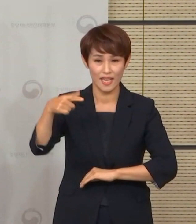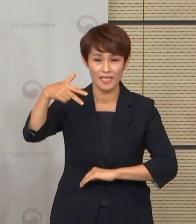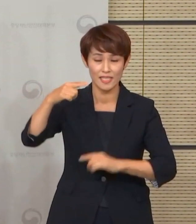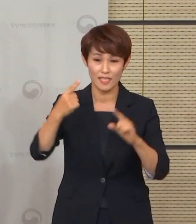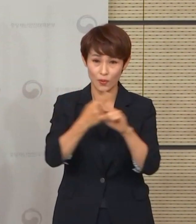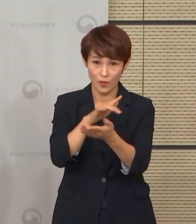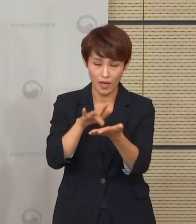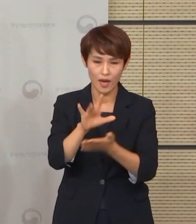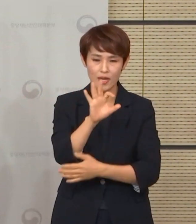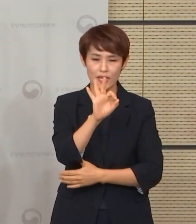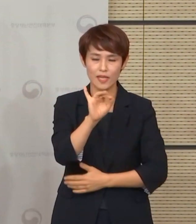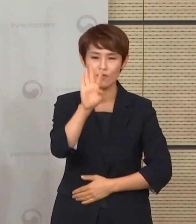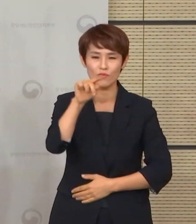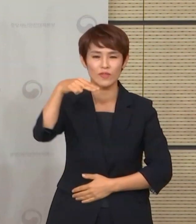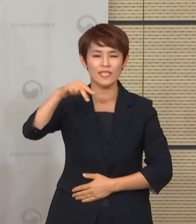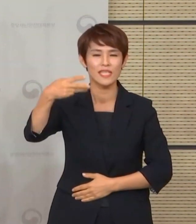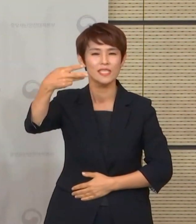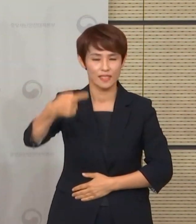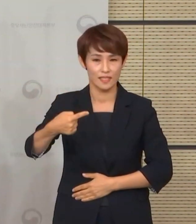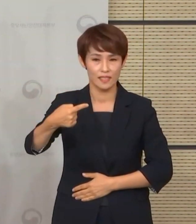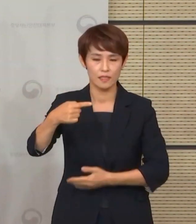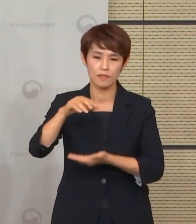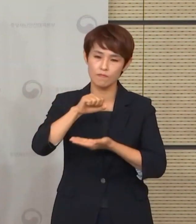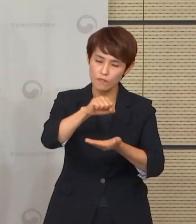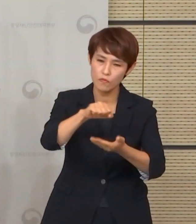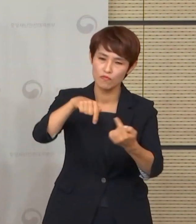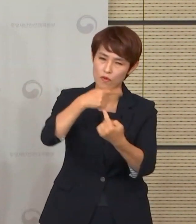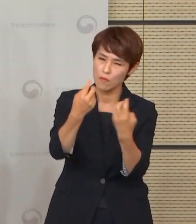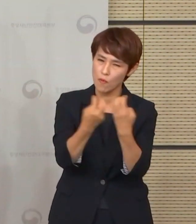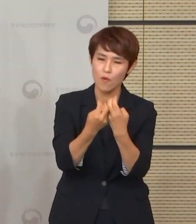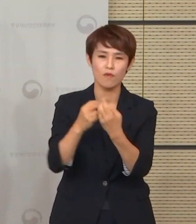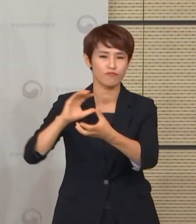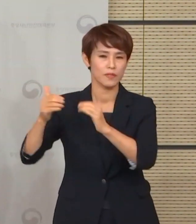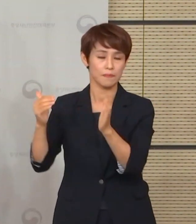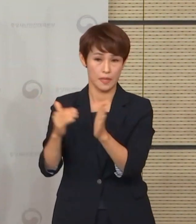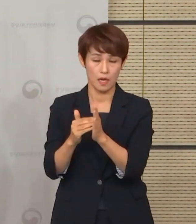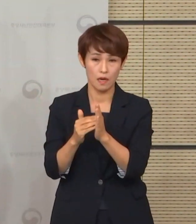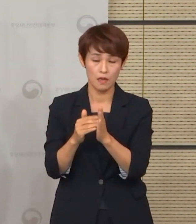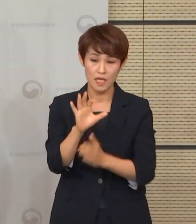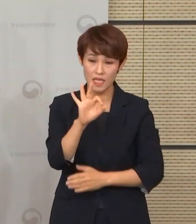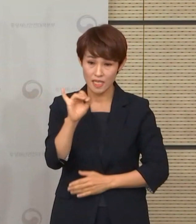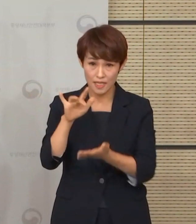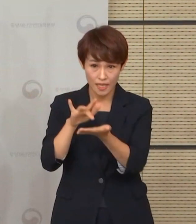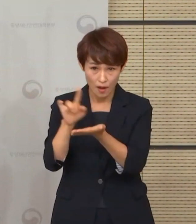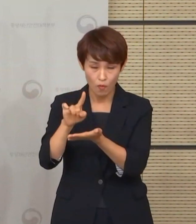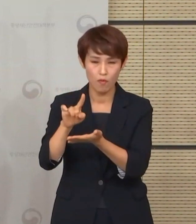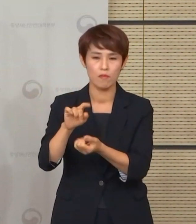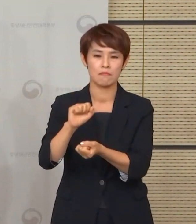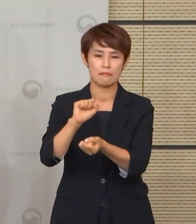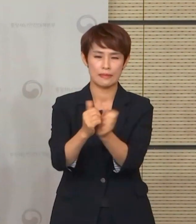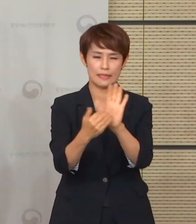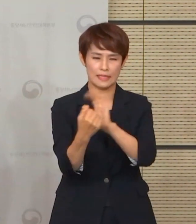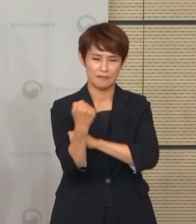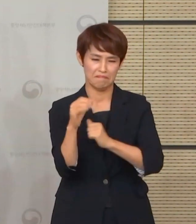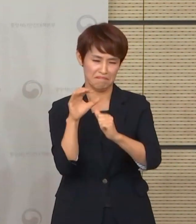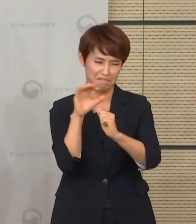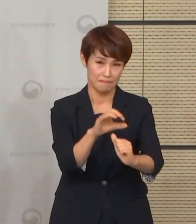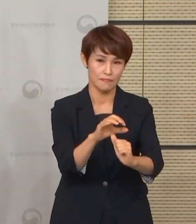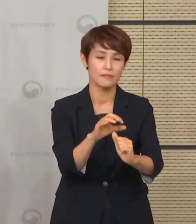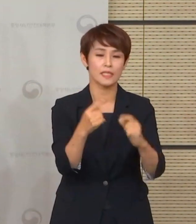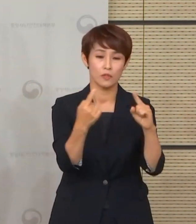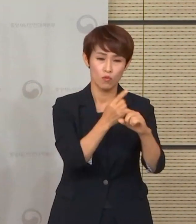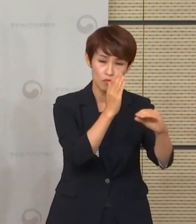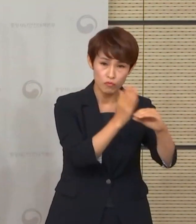실드에 공급과 운영방안에 대해서 논의 하였습니다 이브 실드는 면역억제 지로 나 중증 면역결핍